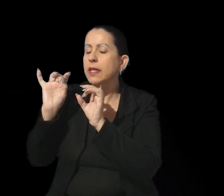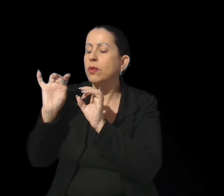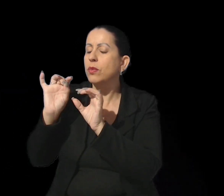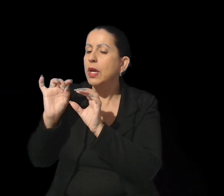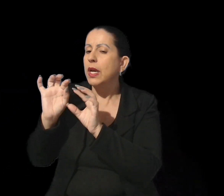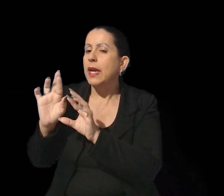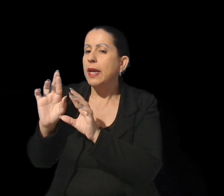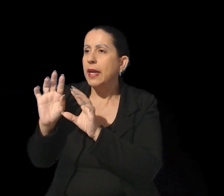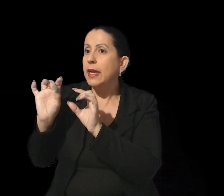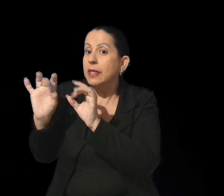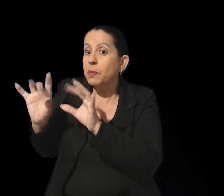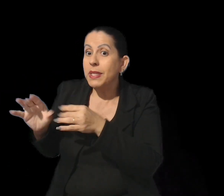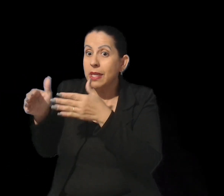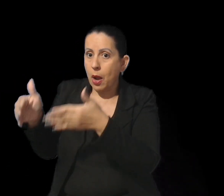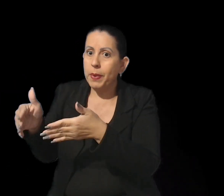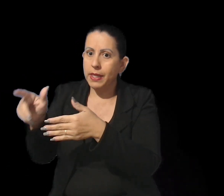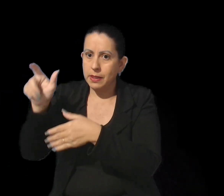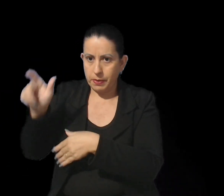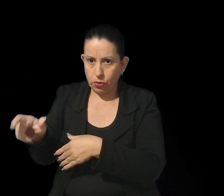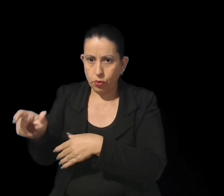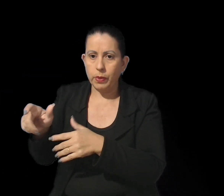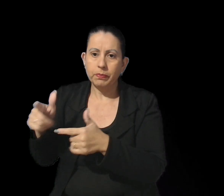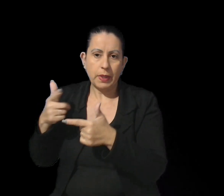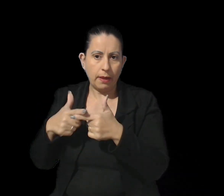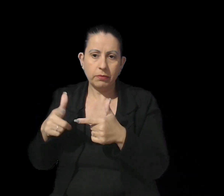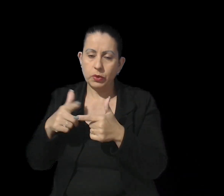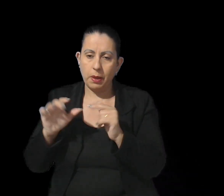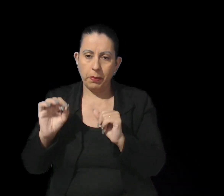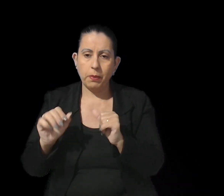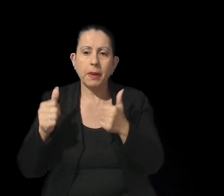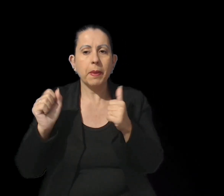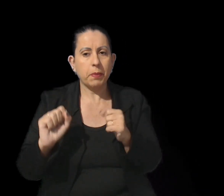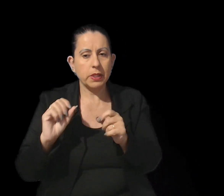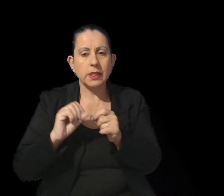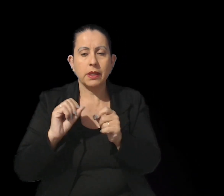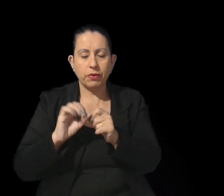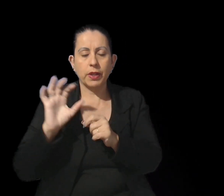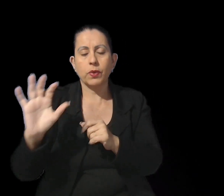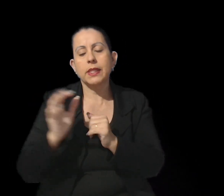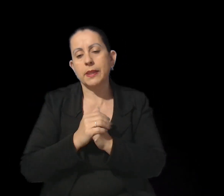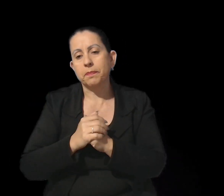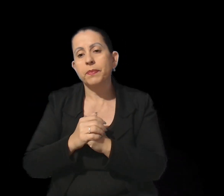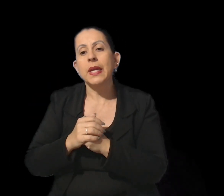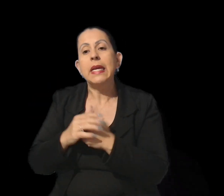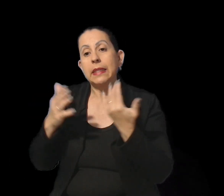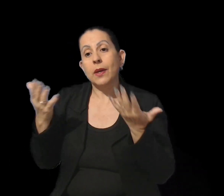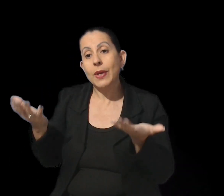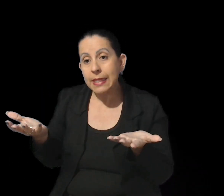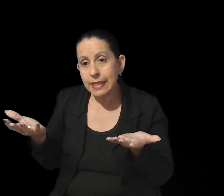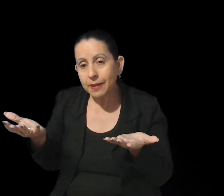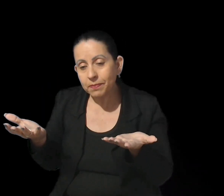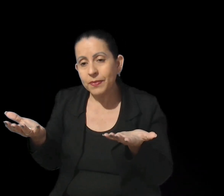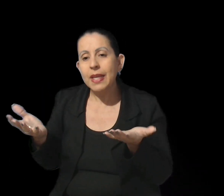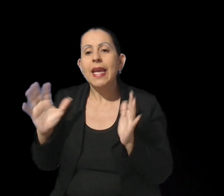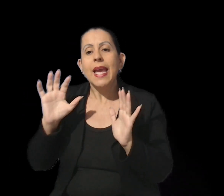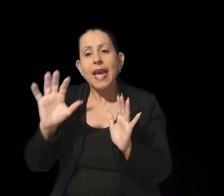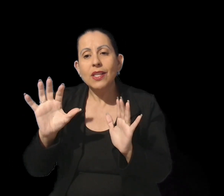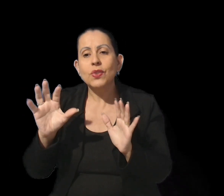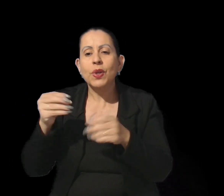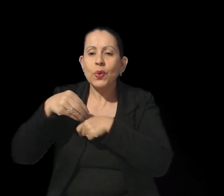fluidificação especial para essa pessoa, tá? Não tem problema, pode ser feito assim. Então assim, é isso que eu